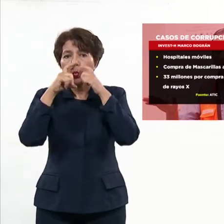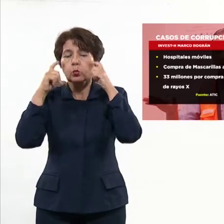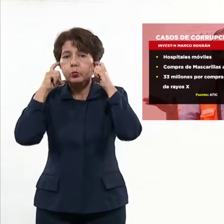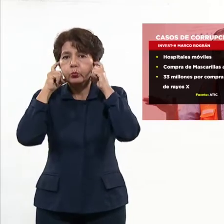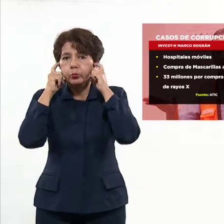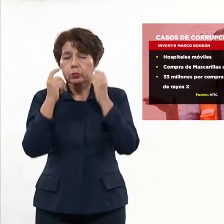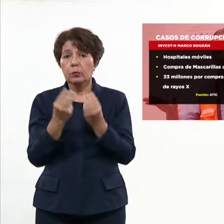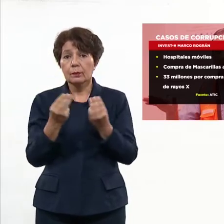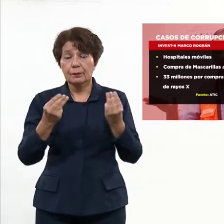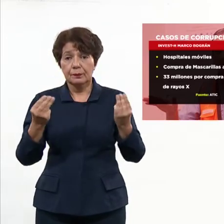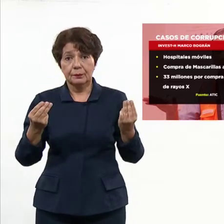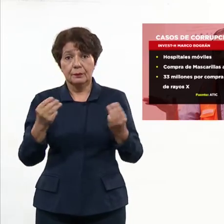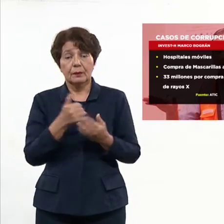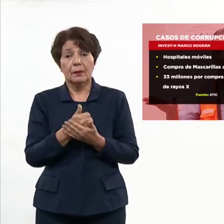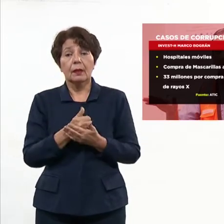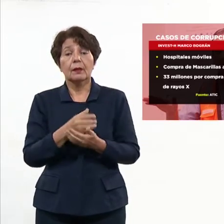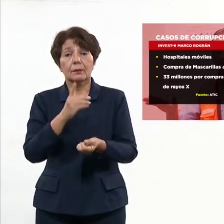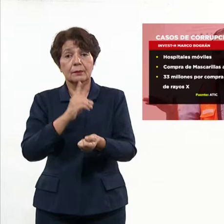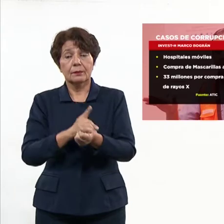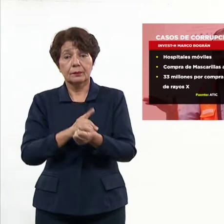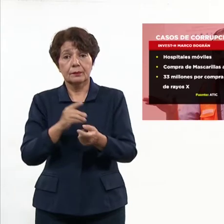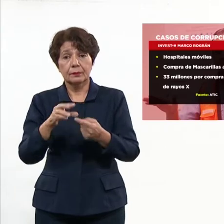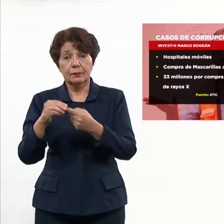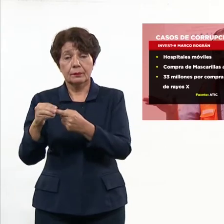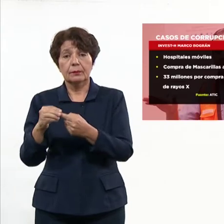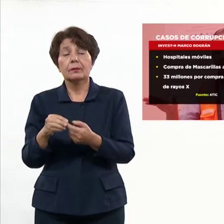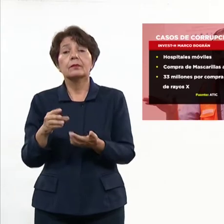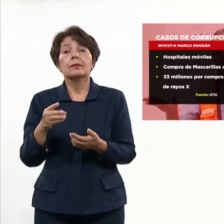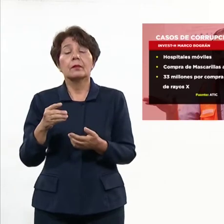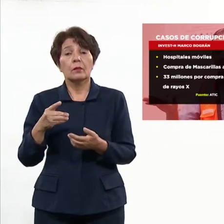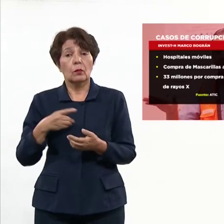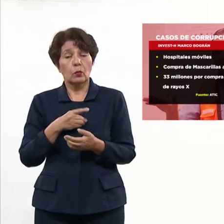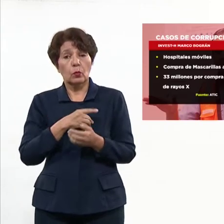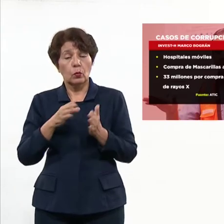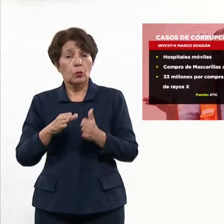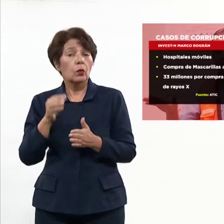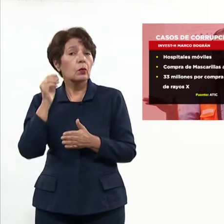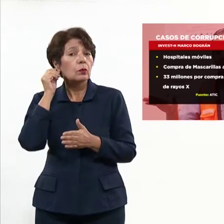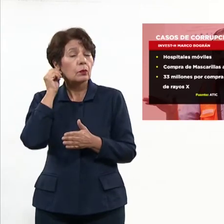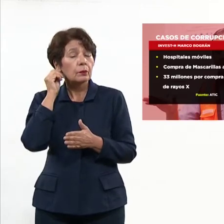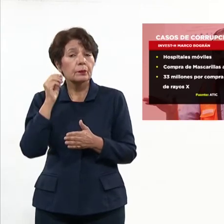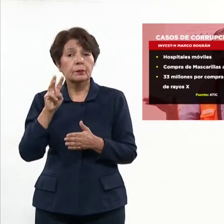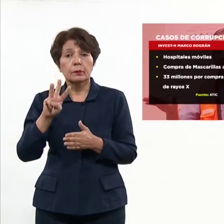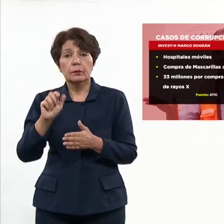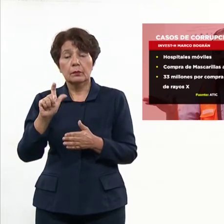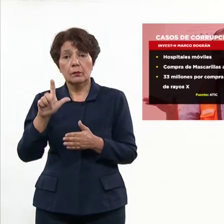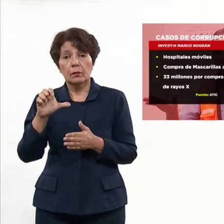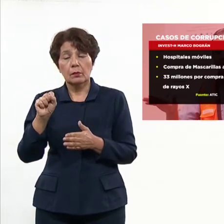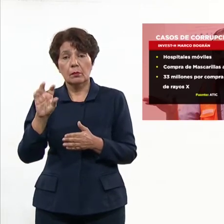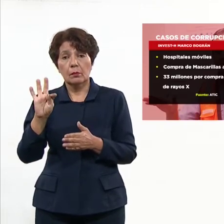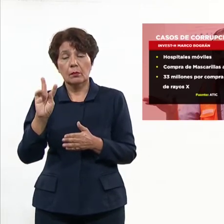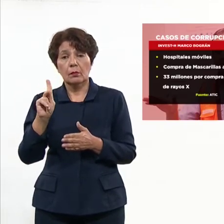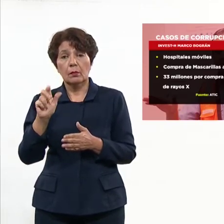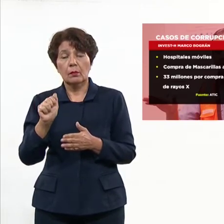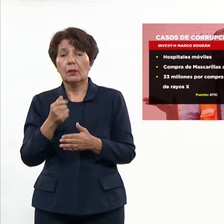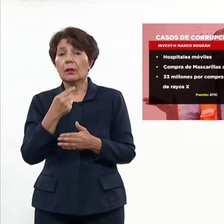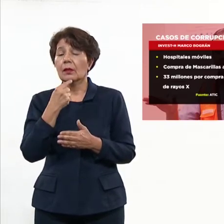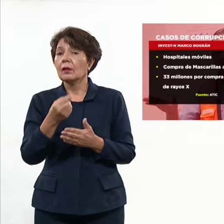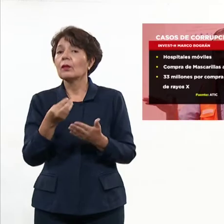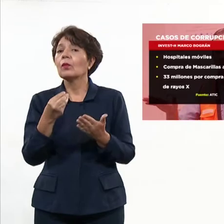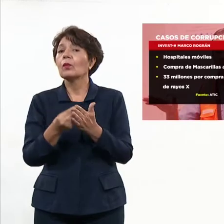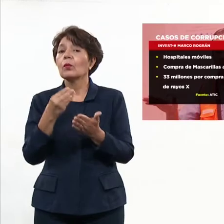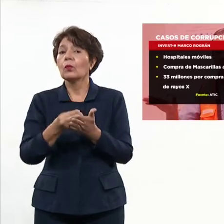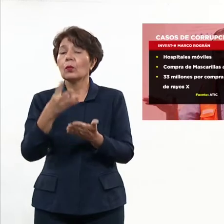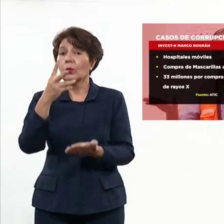a la empresa kate e dirigida por la actual diputada del partido nacional valeska zelaya y su esposo sin olvidar la inversión de alrededor de